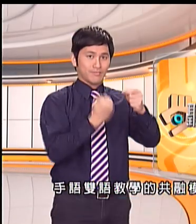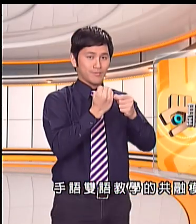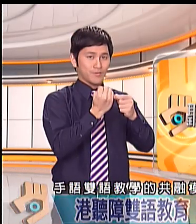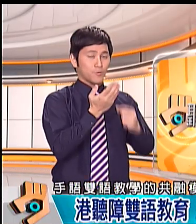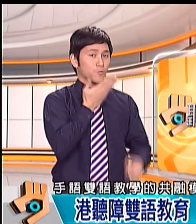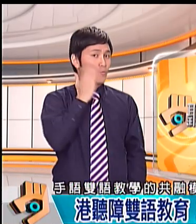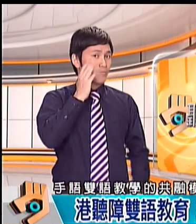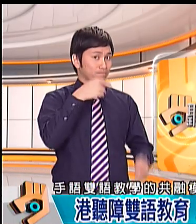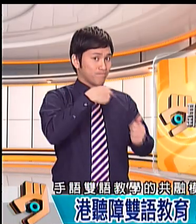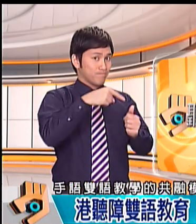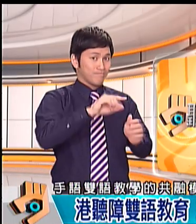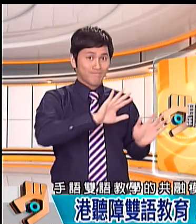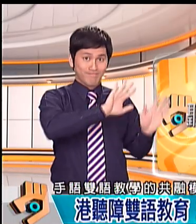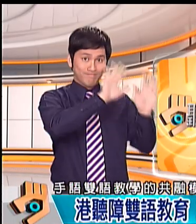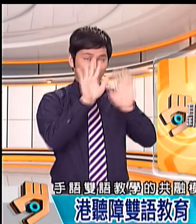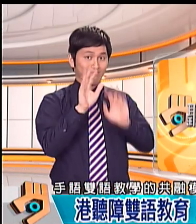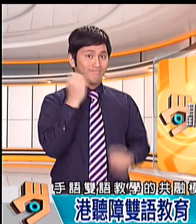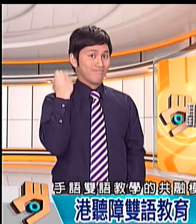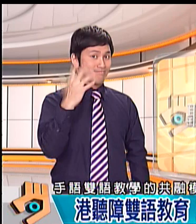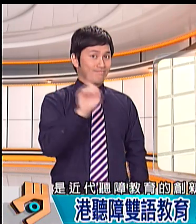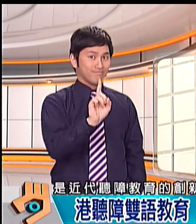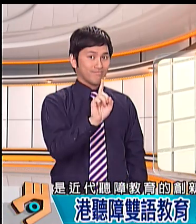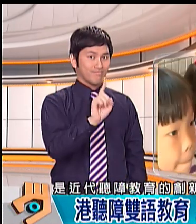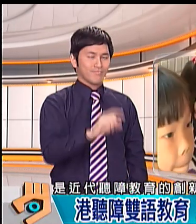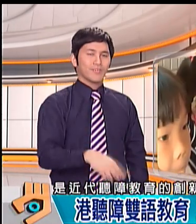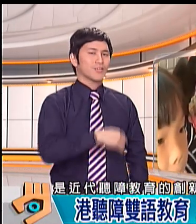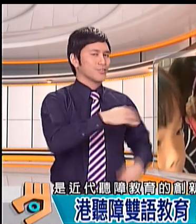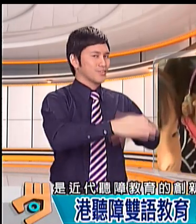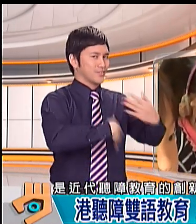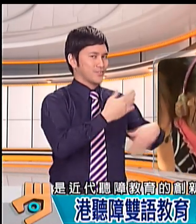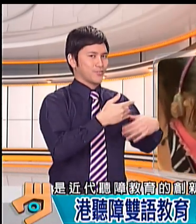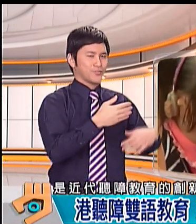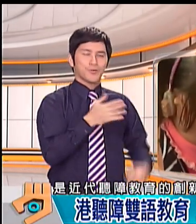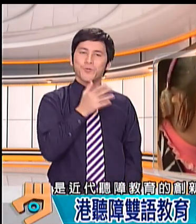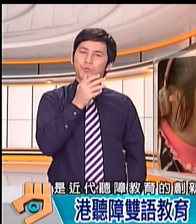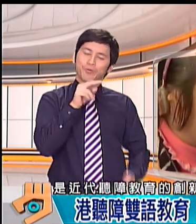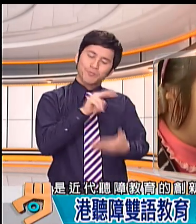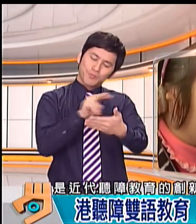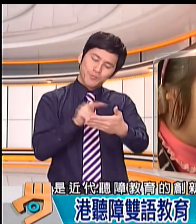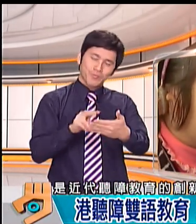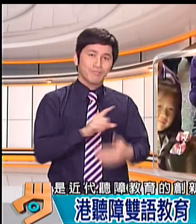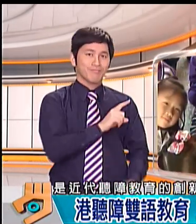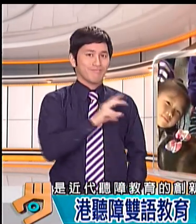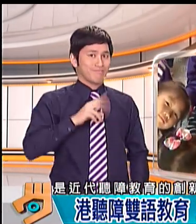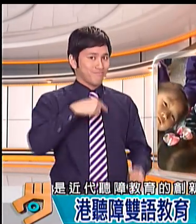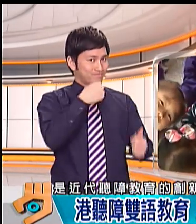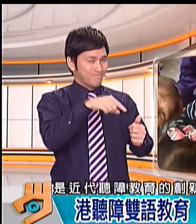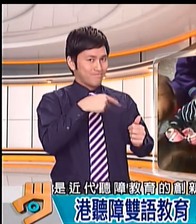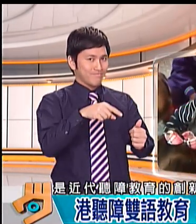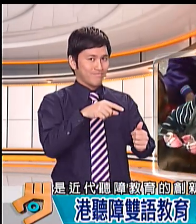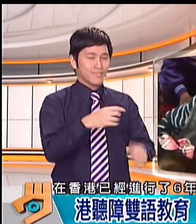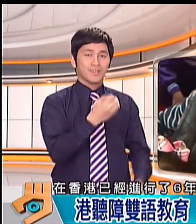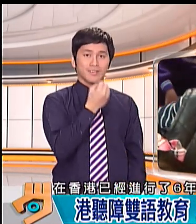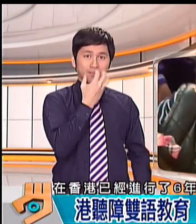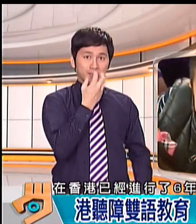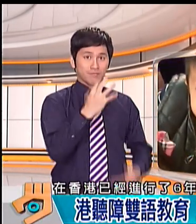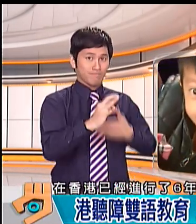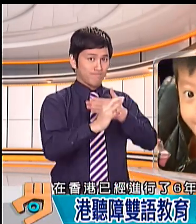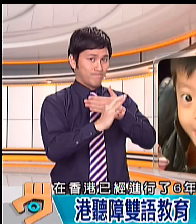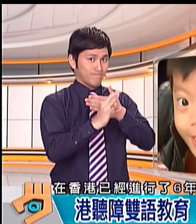手语双语教学的共融模式是近代听障教育的创新实验，在香港已经进